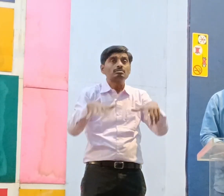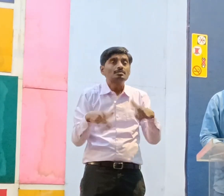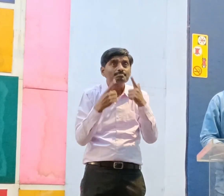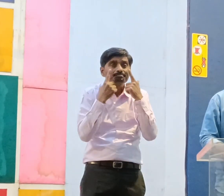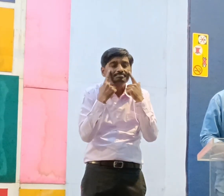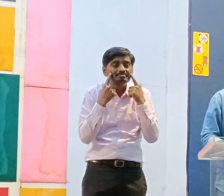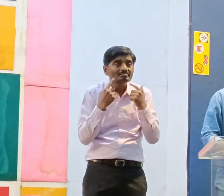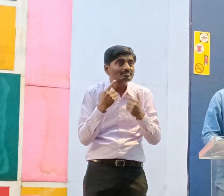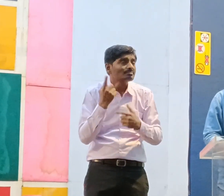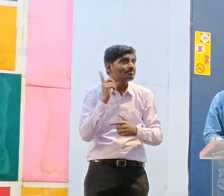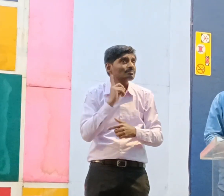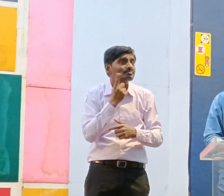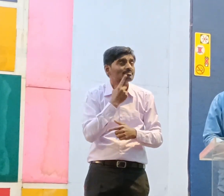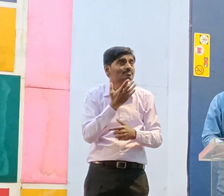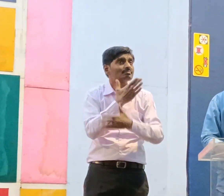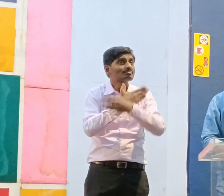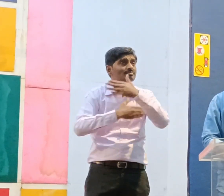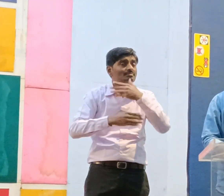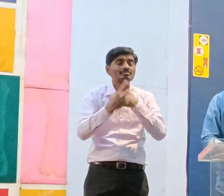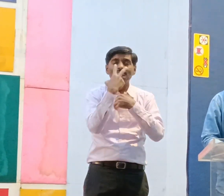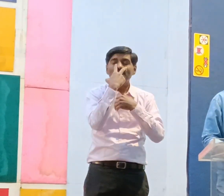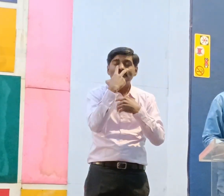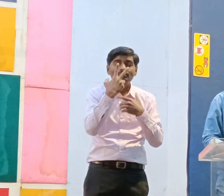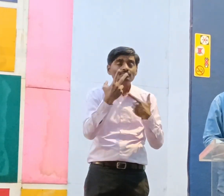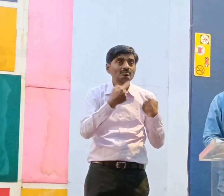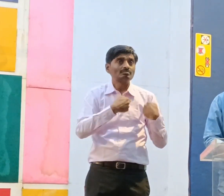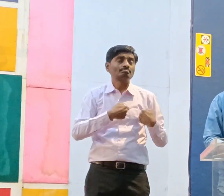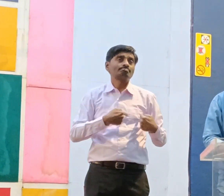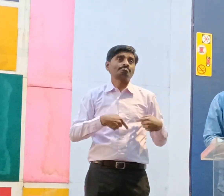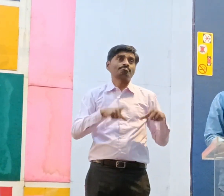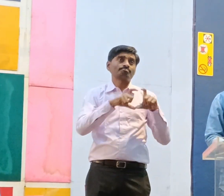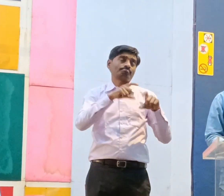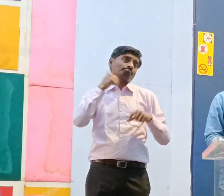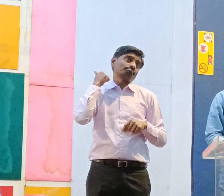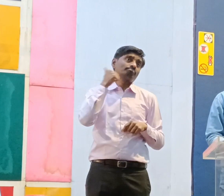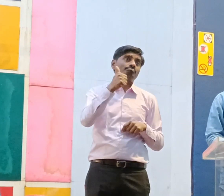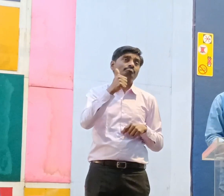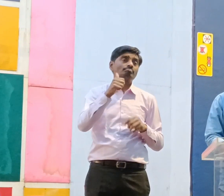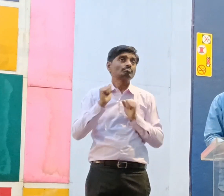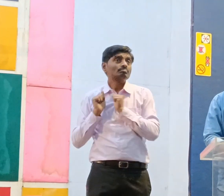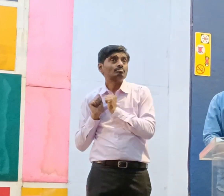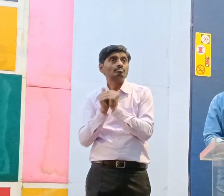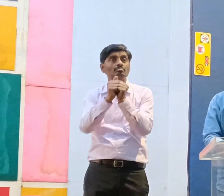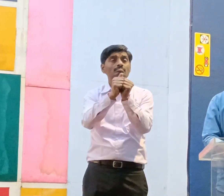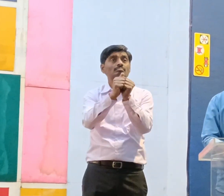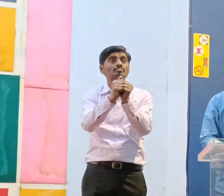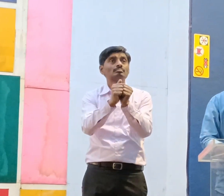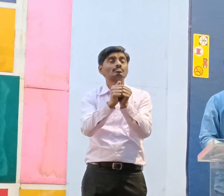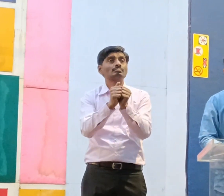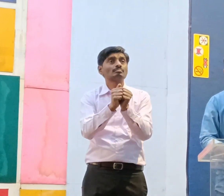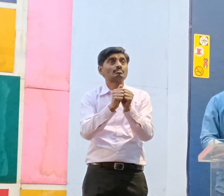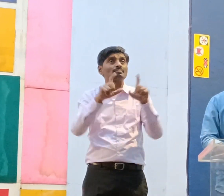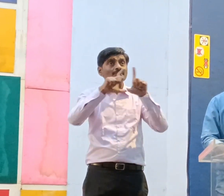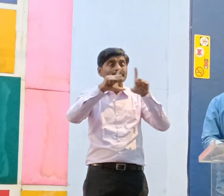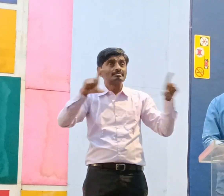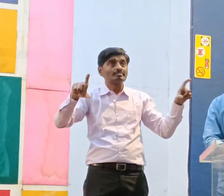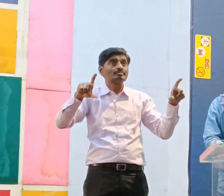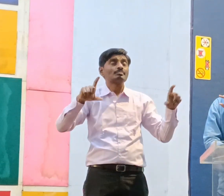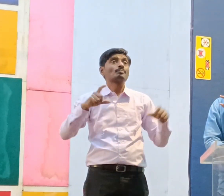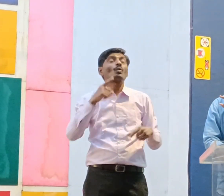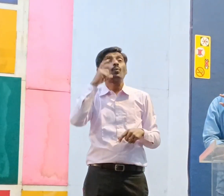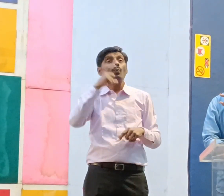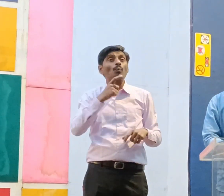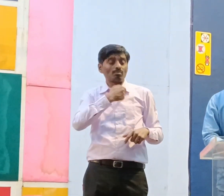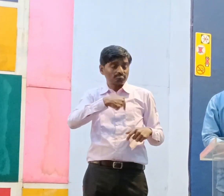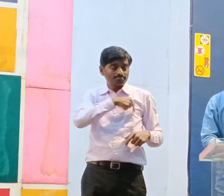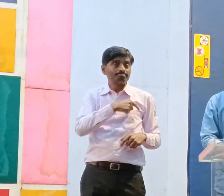કારણ કે બધા દિવ્યાંગ છે પણ બધાના હૃદય સાચા સોનાના બનેલા છે, અને ટીવીના પડદે લખેલું આવે છે સેલિબ્રેટ